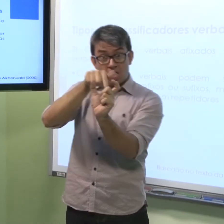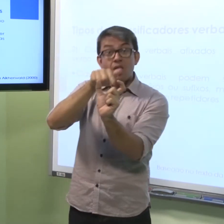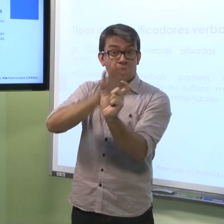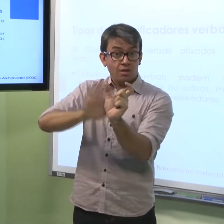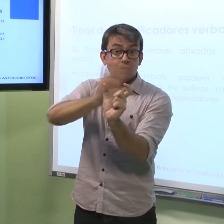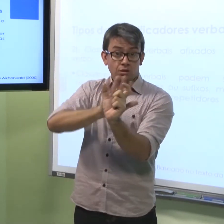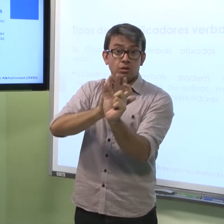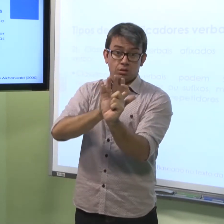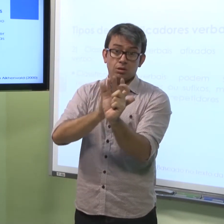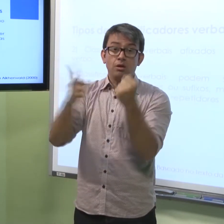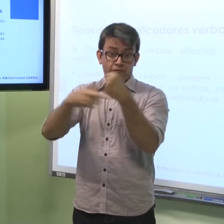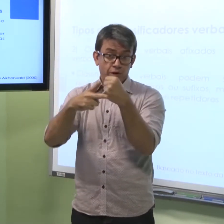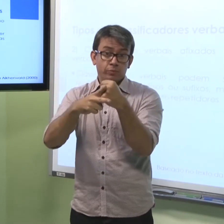sufixos.